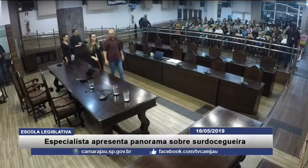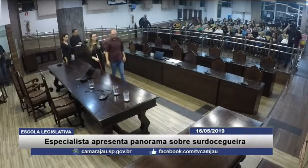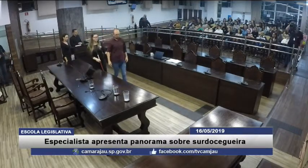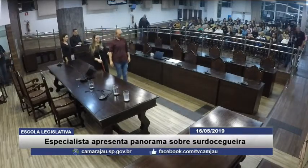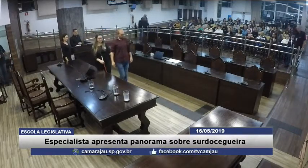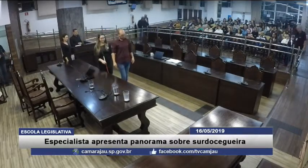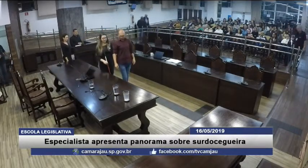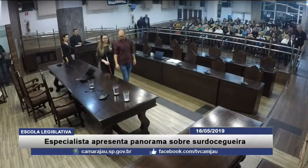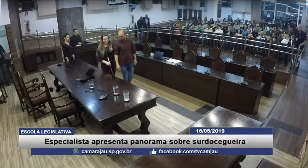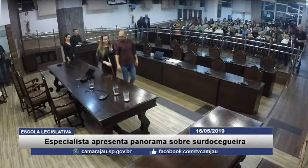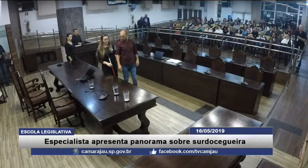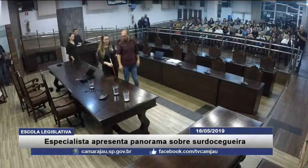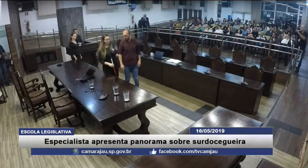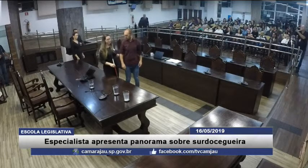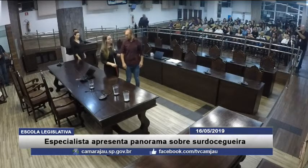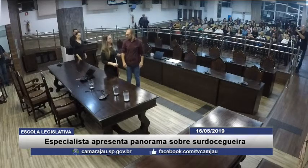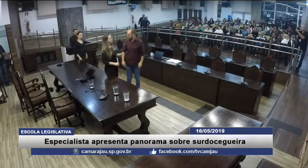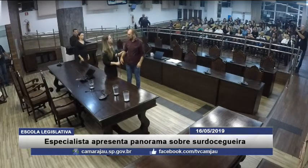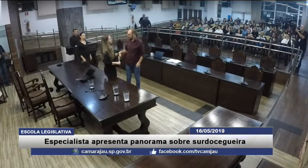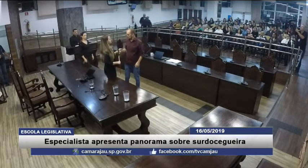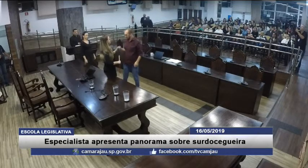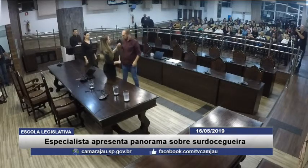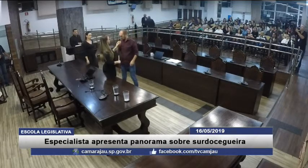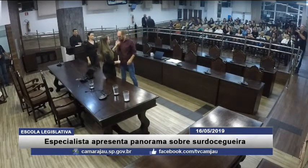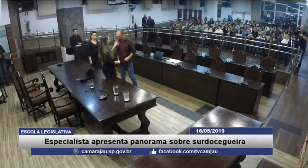palestrante, a Lara Gontijo.